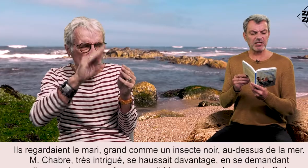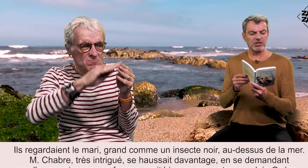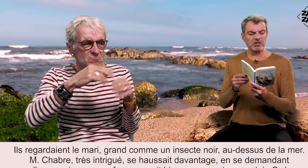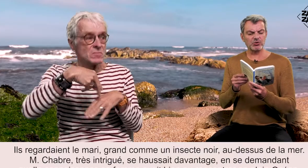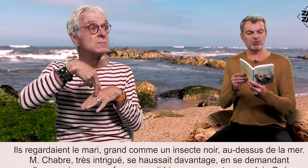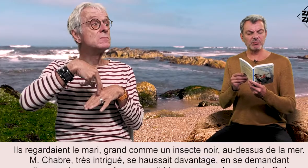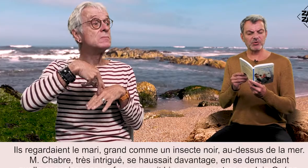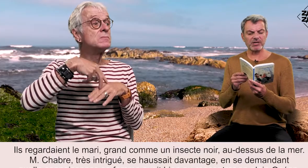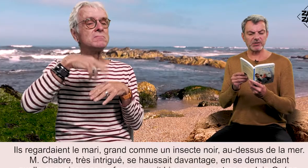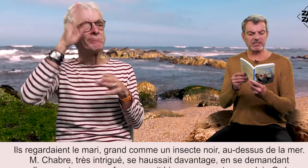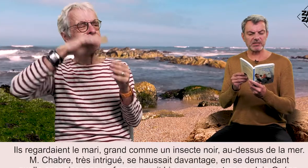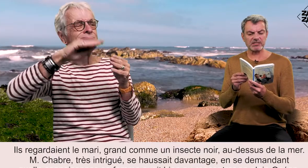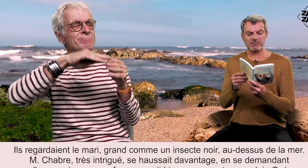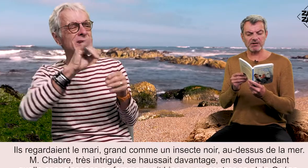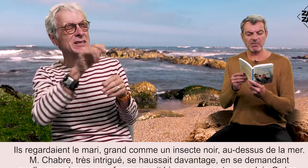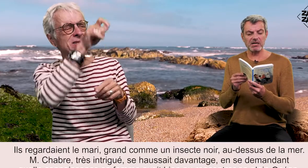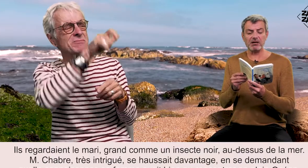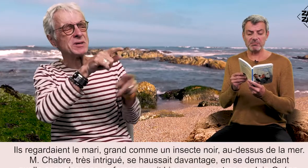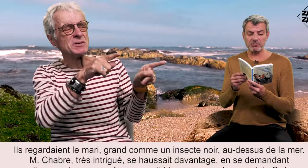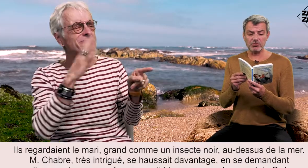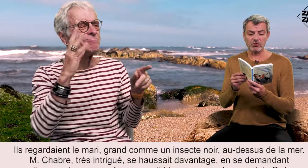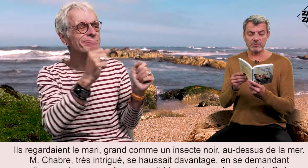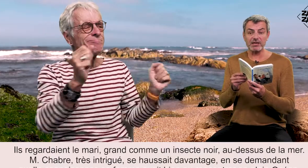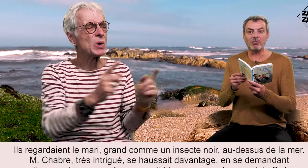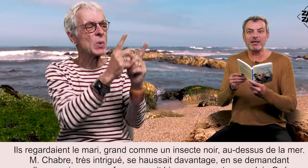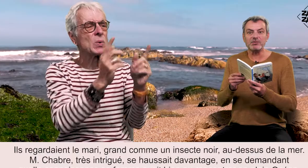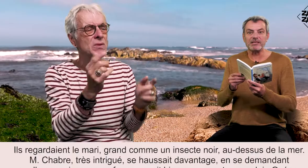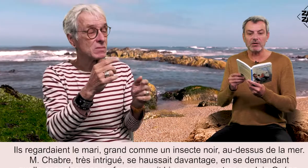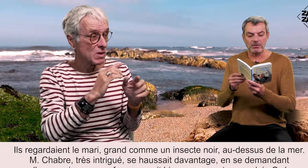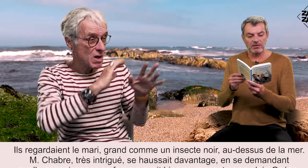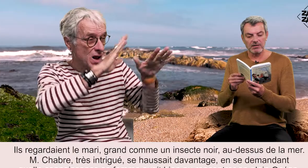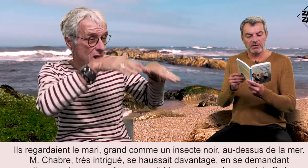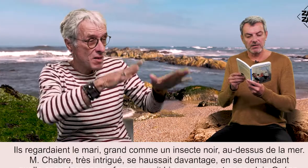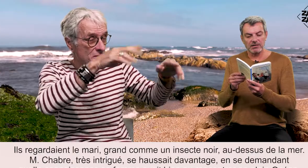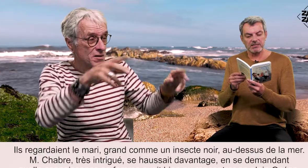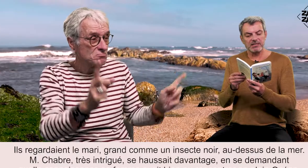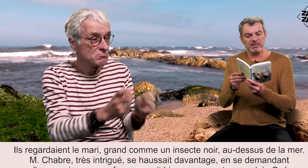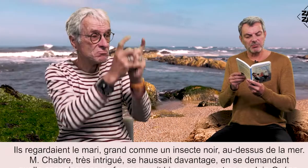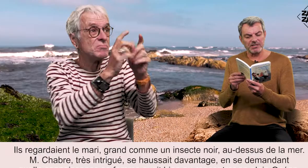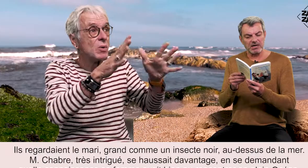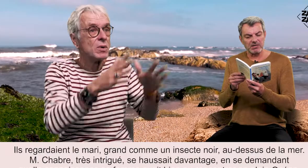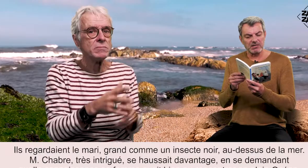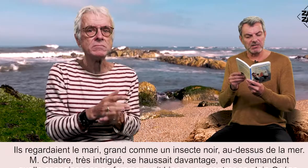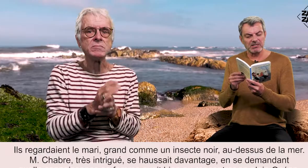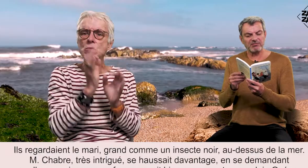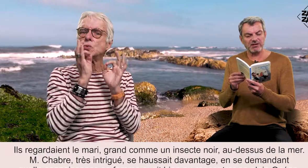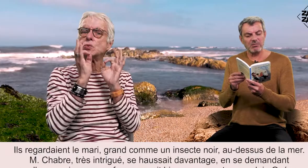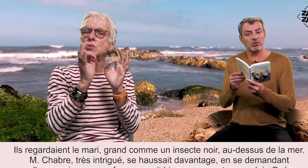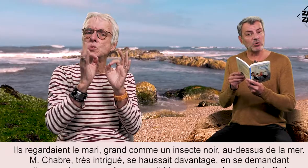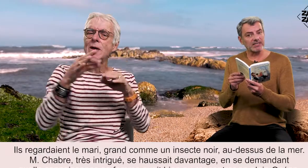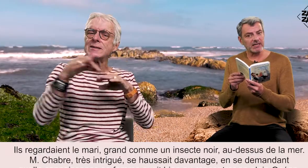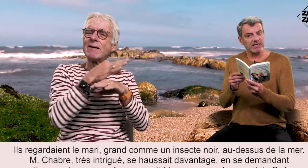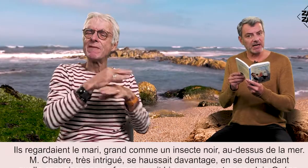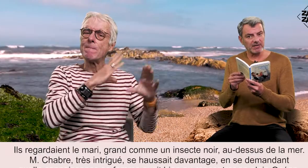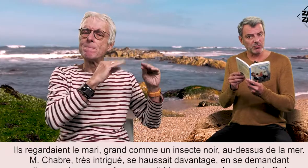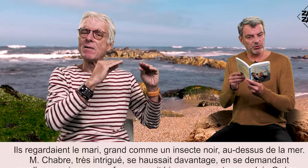davantage en se demandant quelle connaissance sa femme avait bien pu rencontrer en plein océan. C'était indubitable. Sa femme